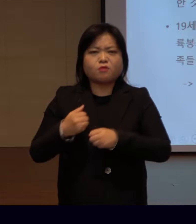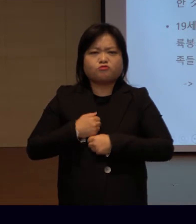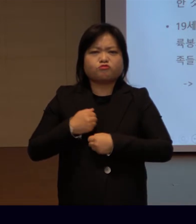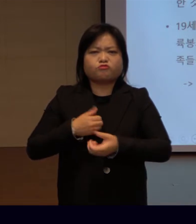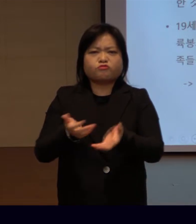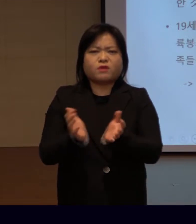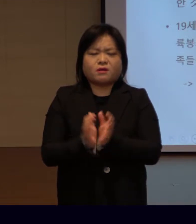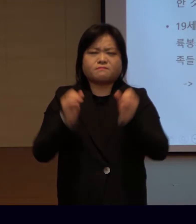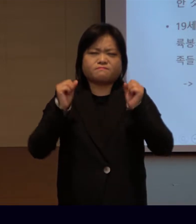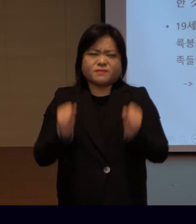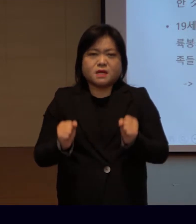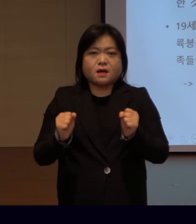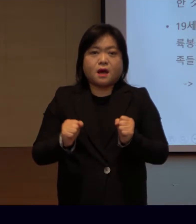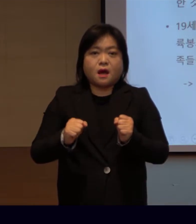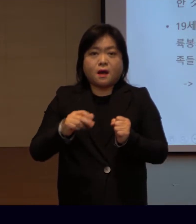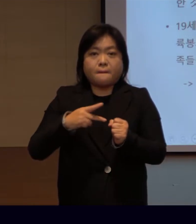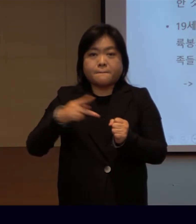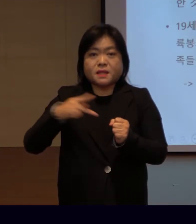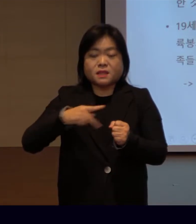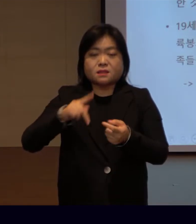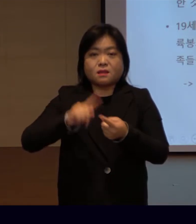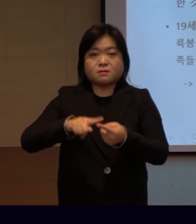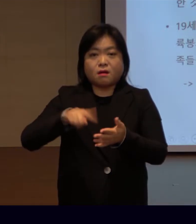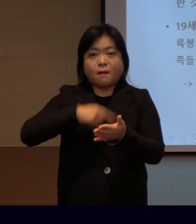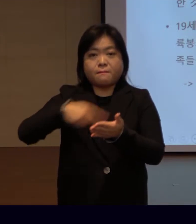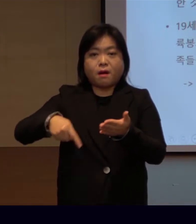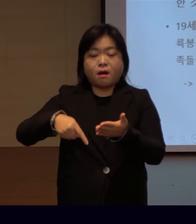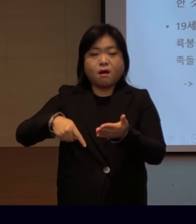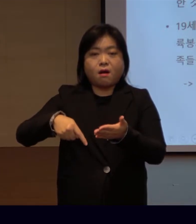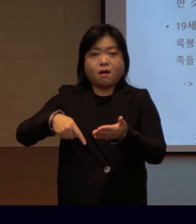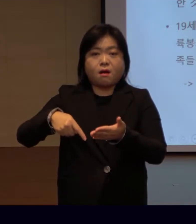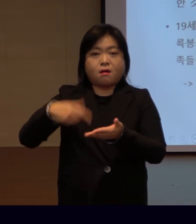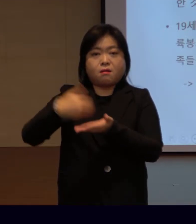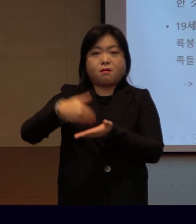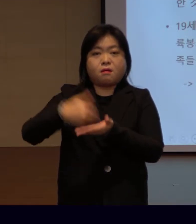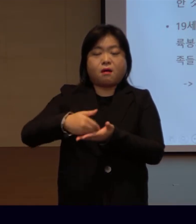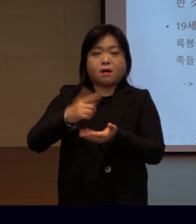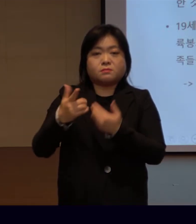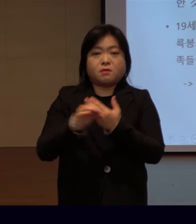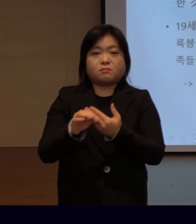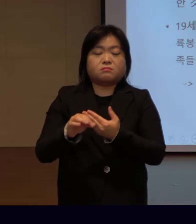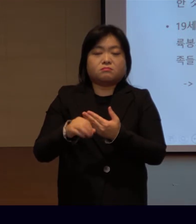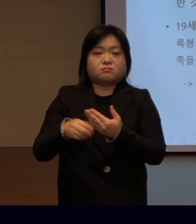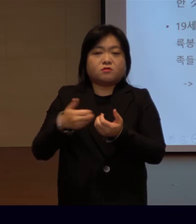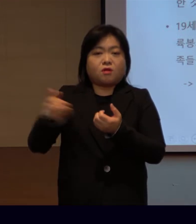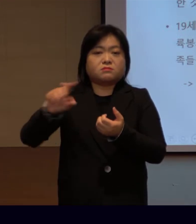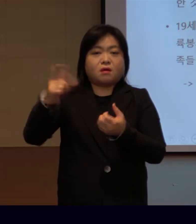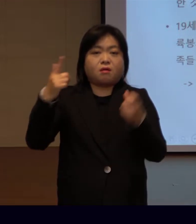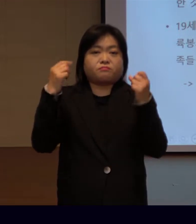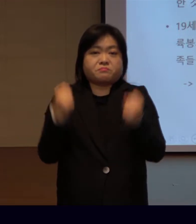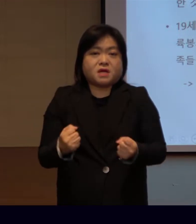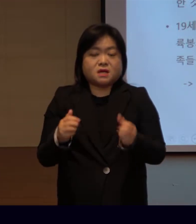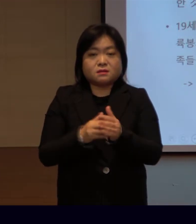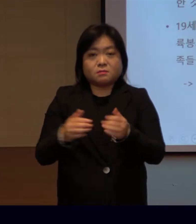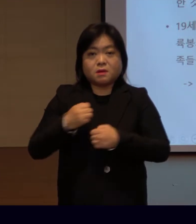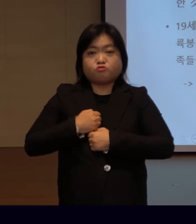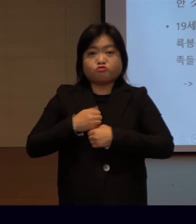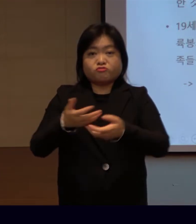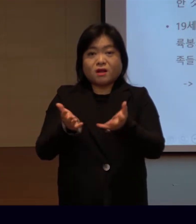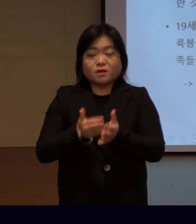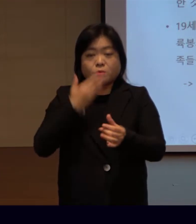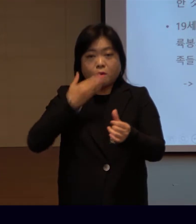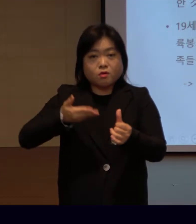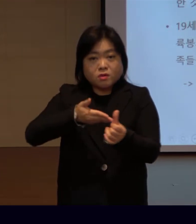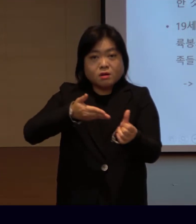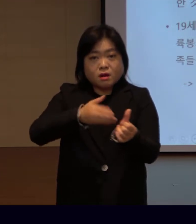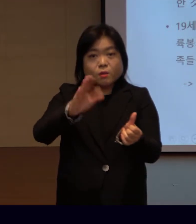빚 갚기 전까지 우리가 있을 거야. 그러면 그것을 먹여 살려야 되잖아요. 그래서 굉장히 경제적으로 어려웠습니다.